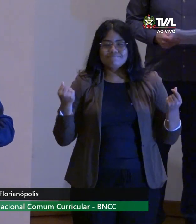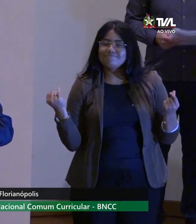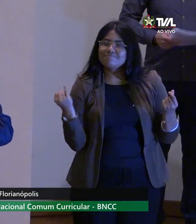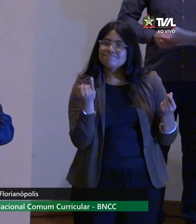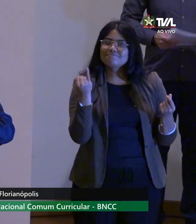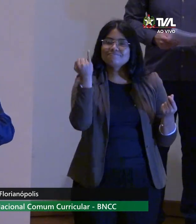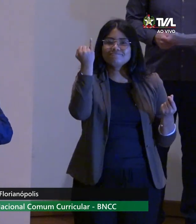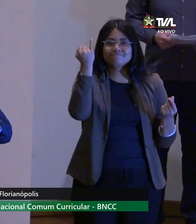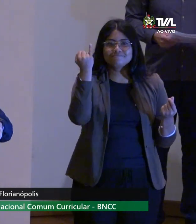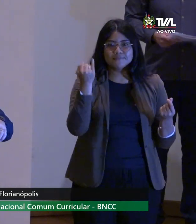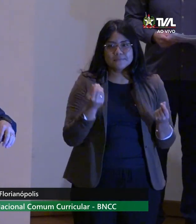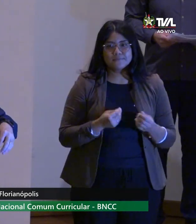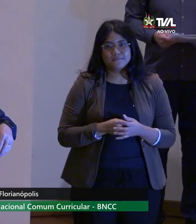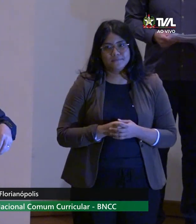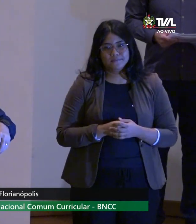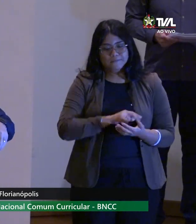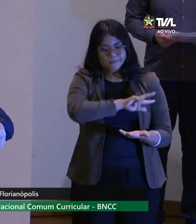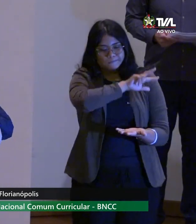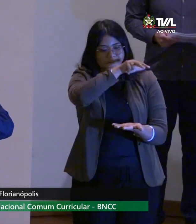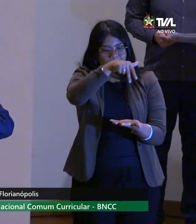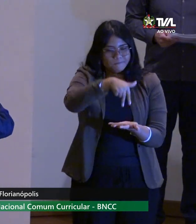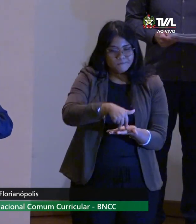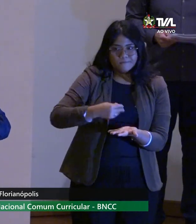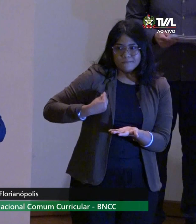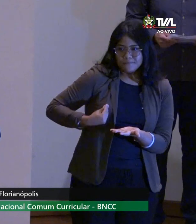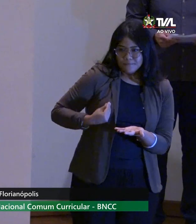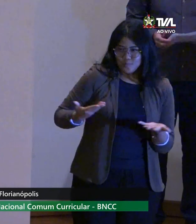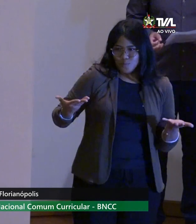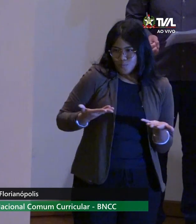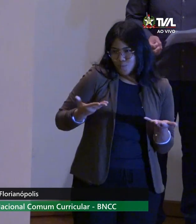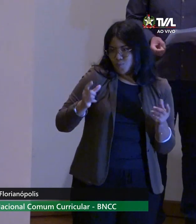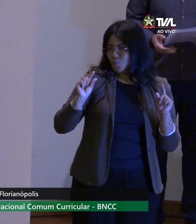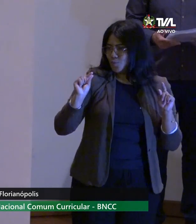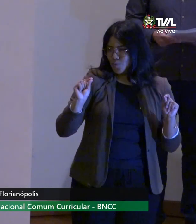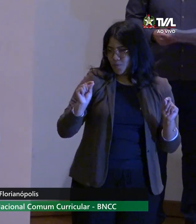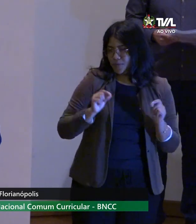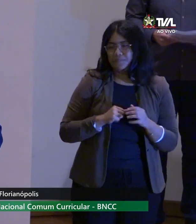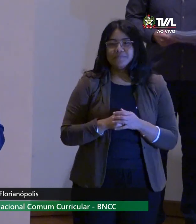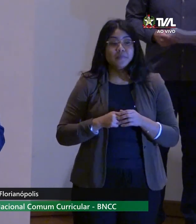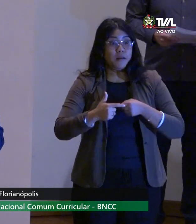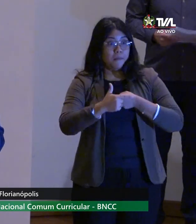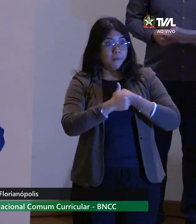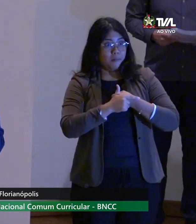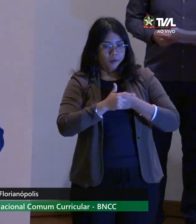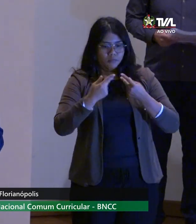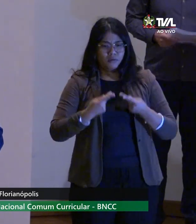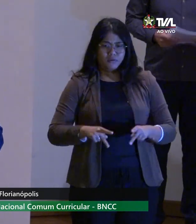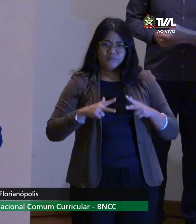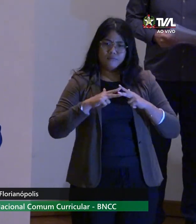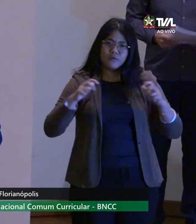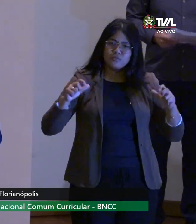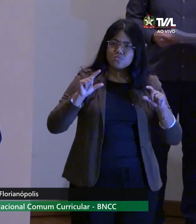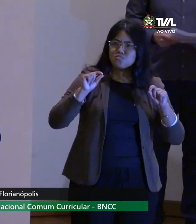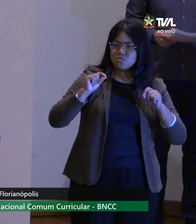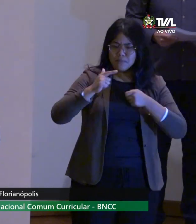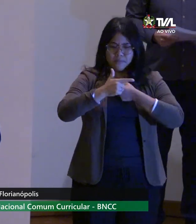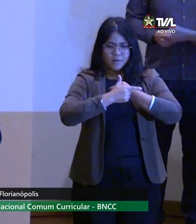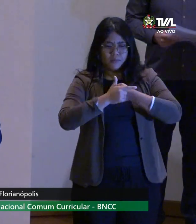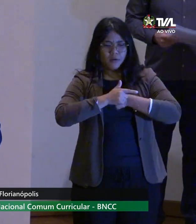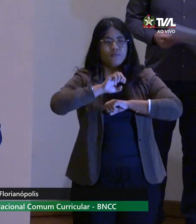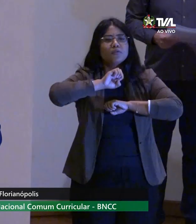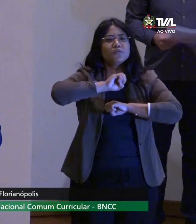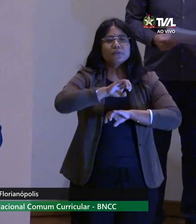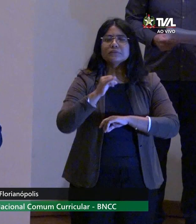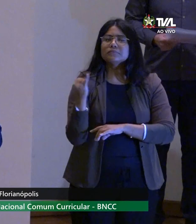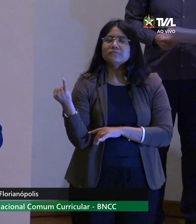importante estar aqui hoje porque acho que o papel do nosso município na educação é fundamental